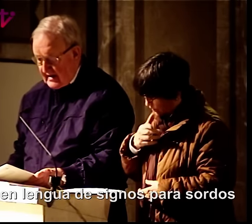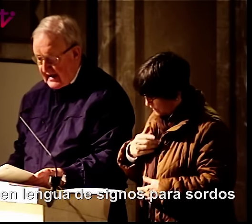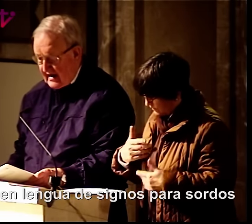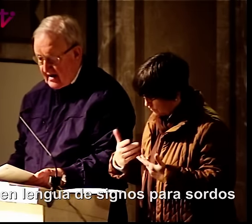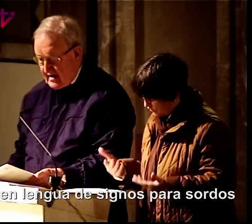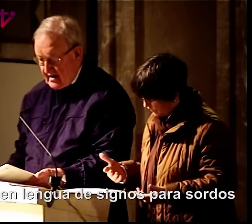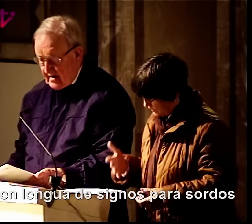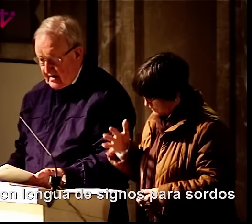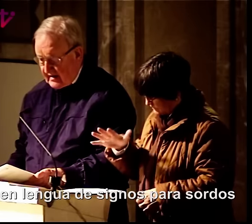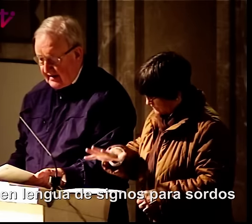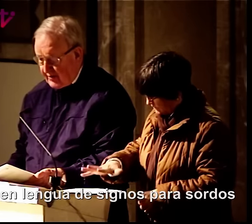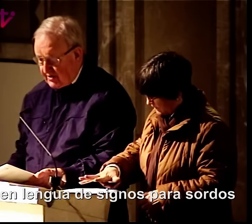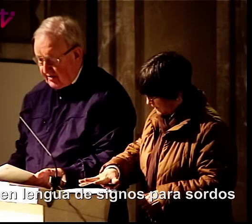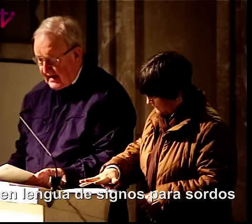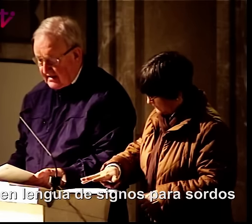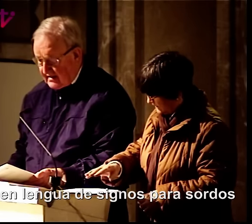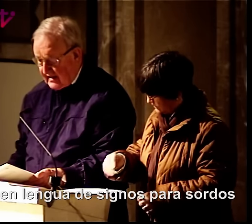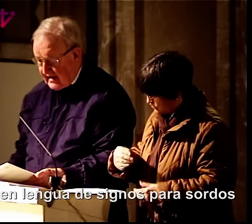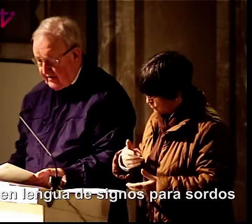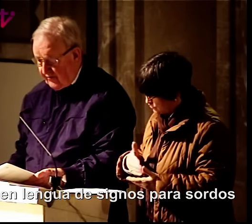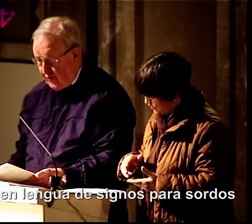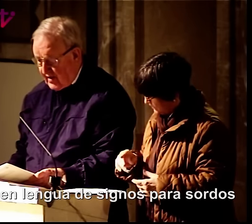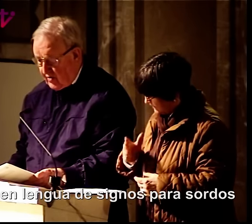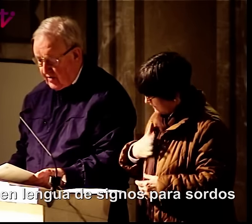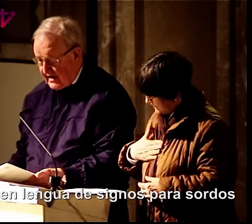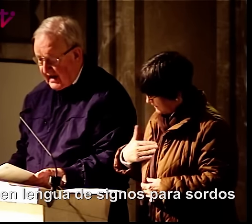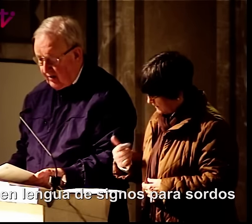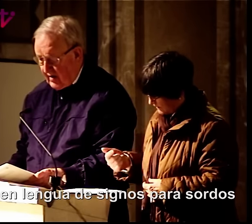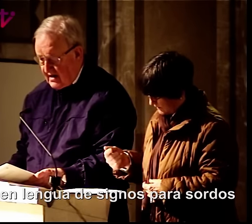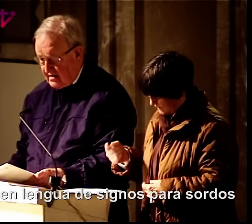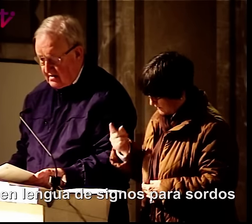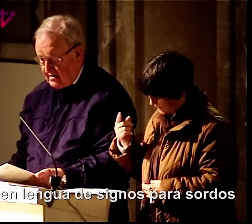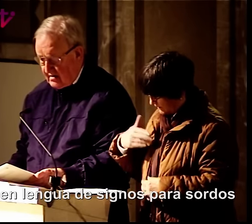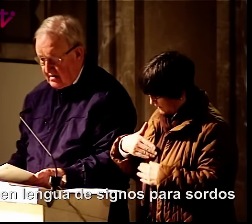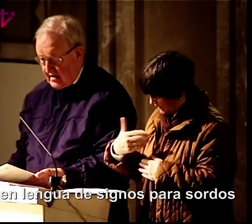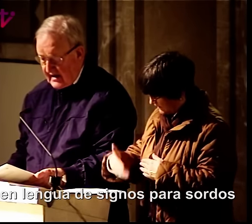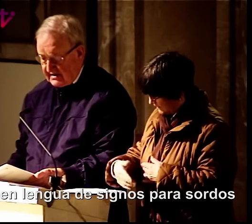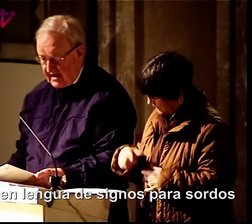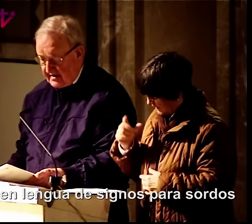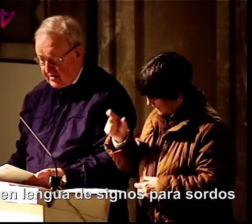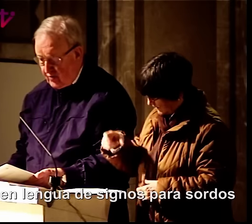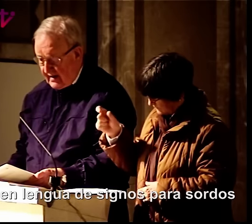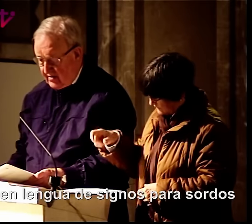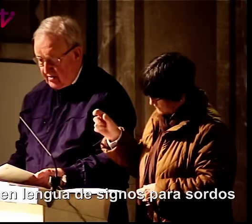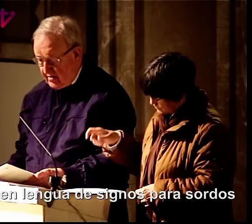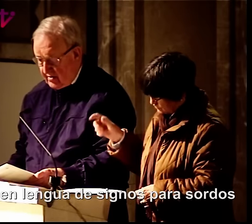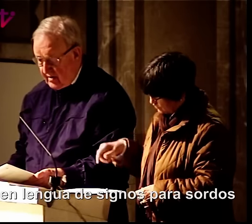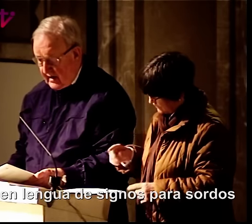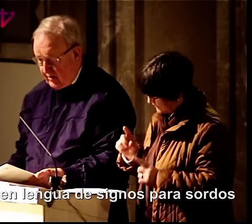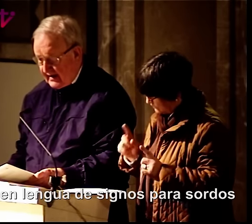Él te ha puesto delante fuego y agua. Extiende tu mano a lo que